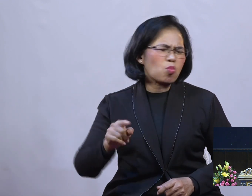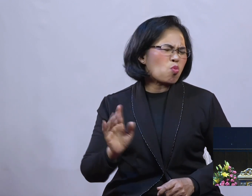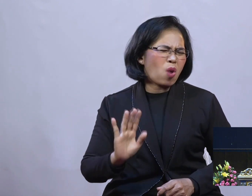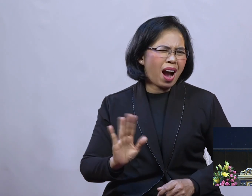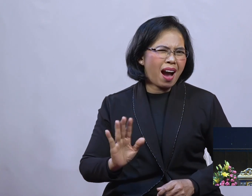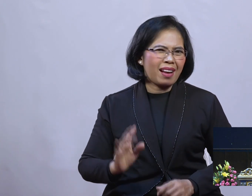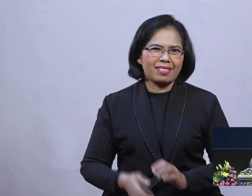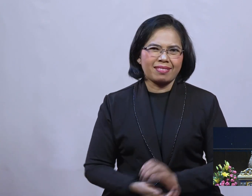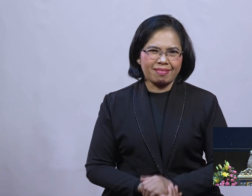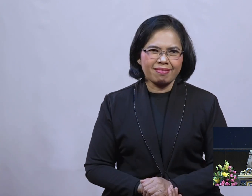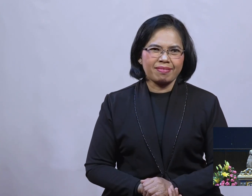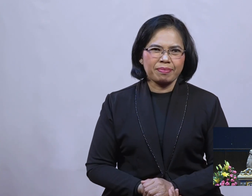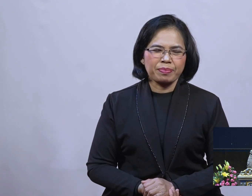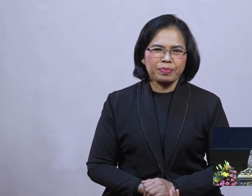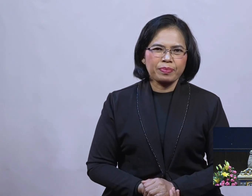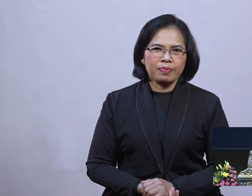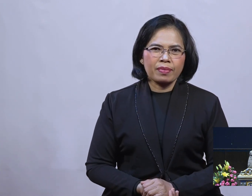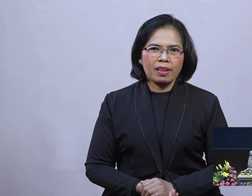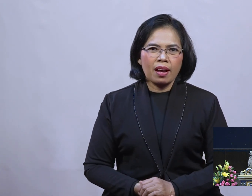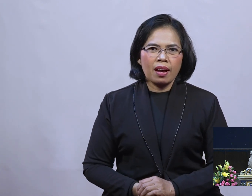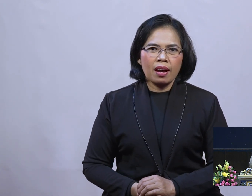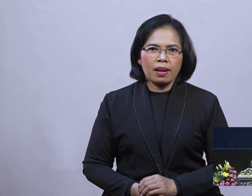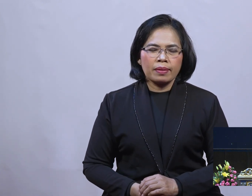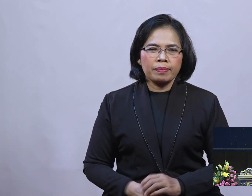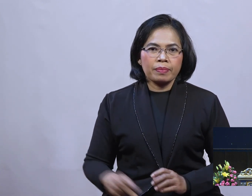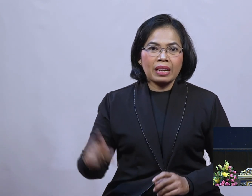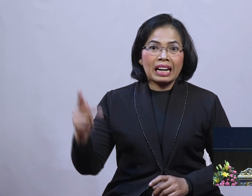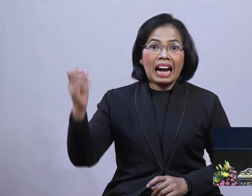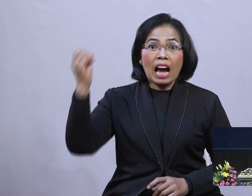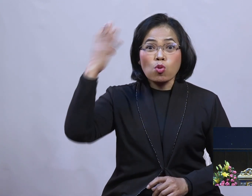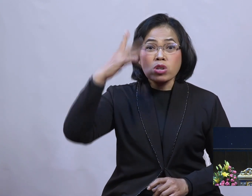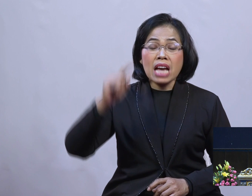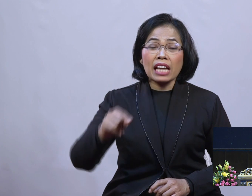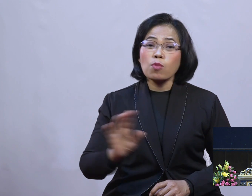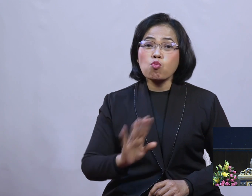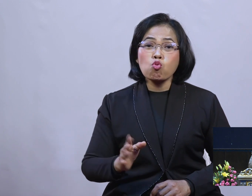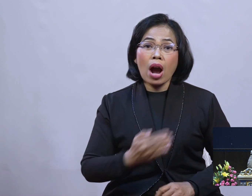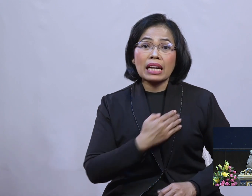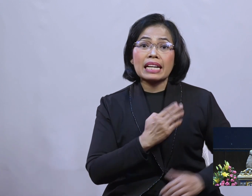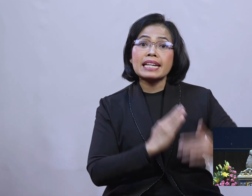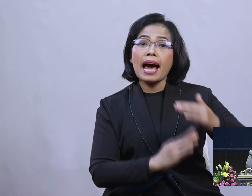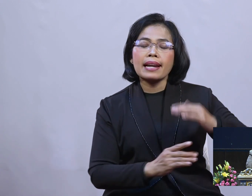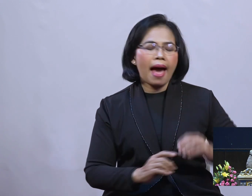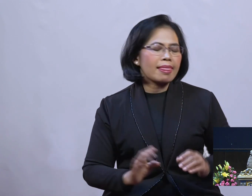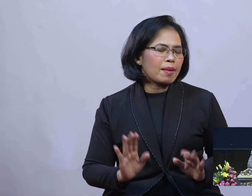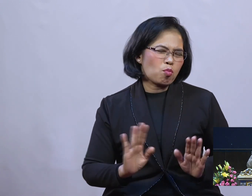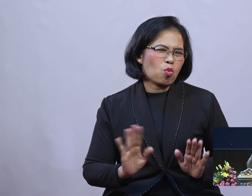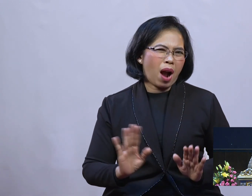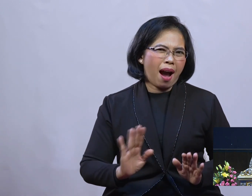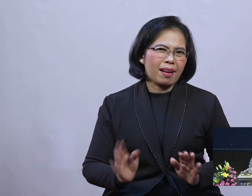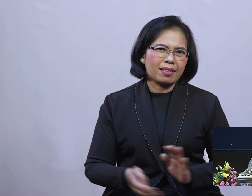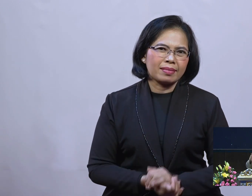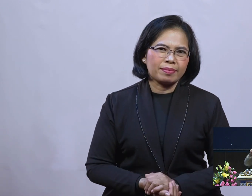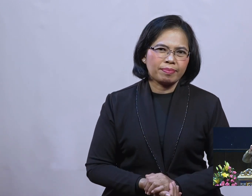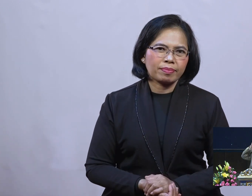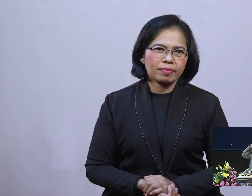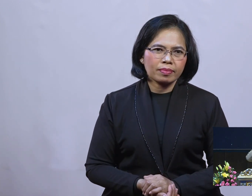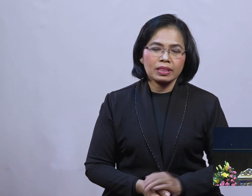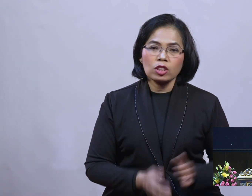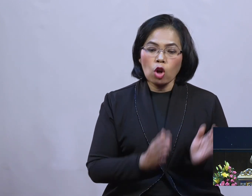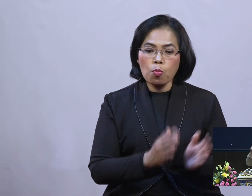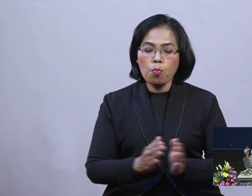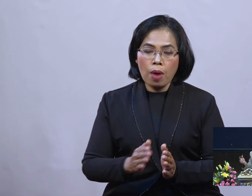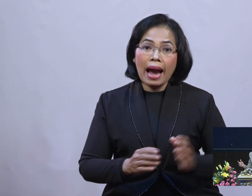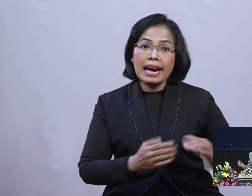orang-orang itu luar biasa rendah hati Berarti ada karunia kalian hati lam dirinya kalau kalian hati bukan bagian dari karunia kalian dan hati Allah